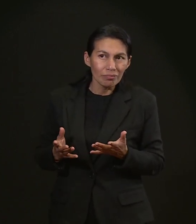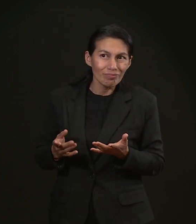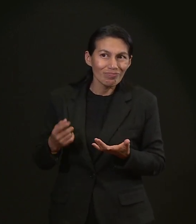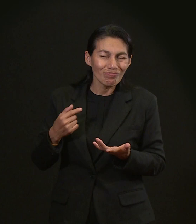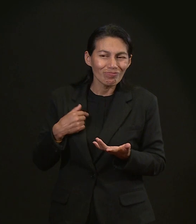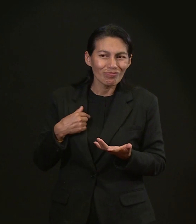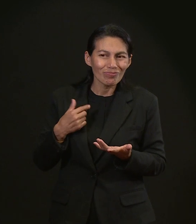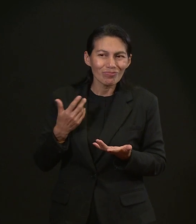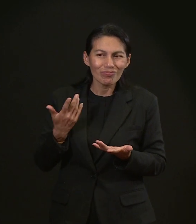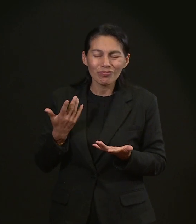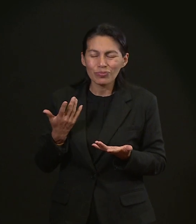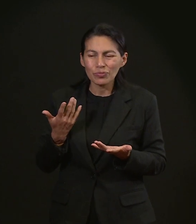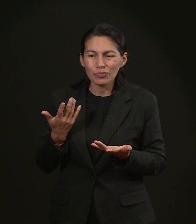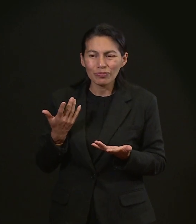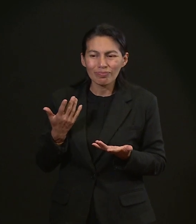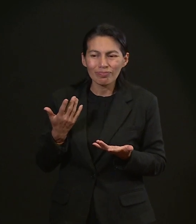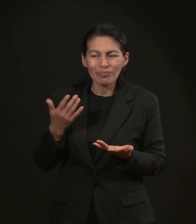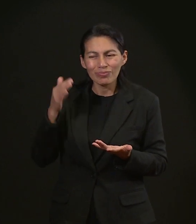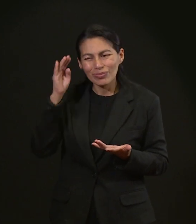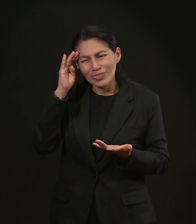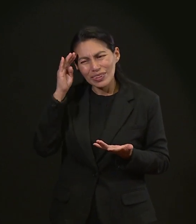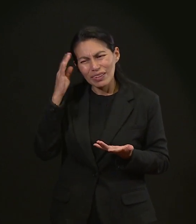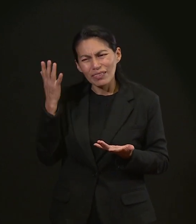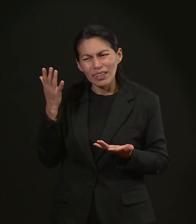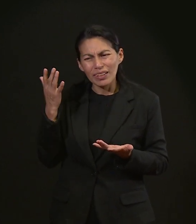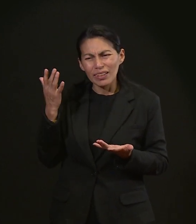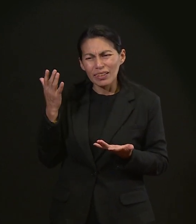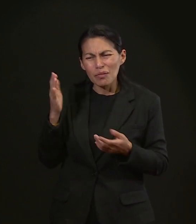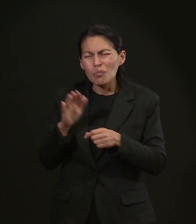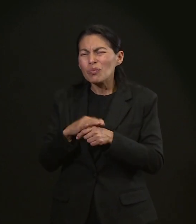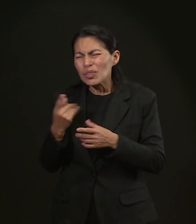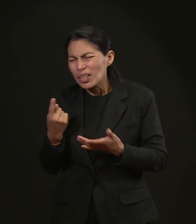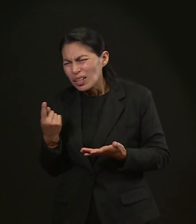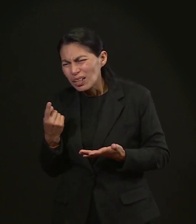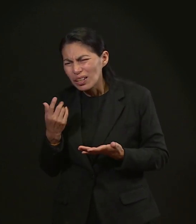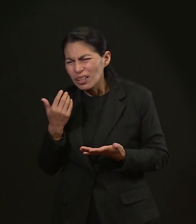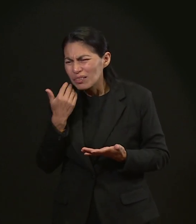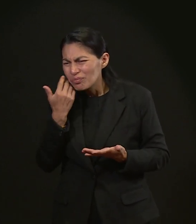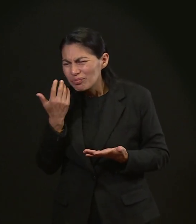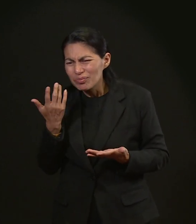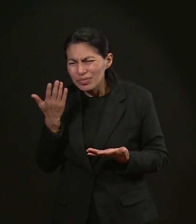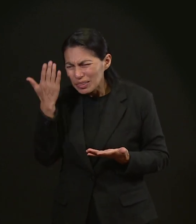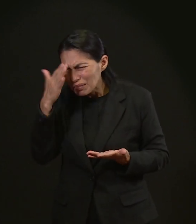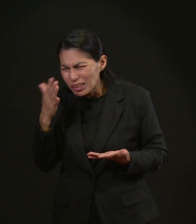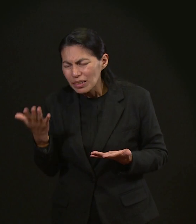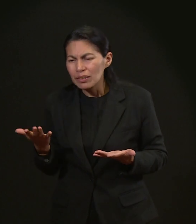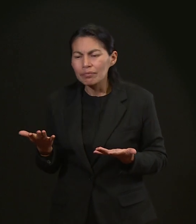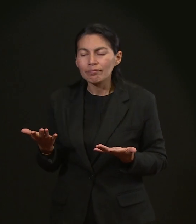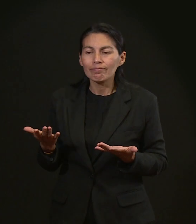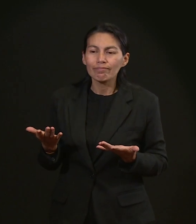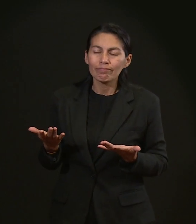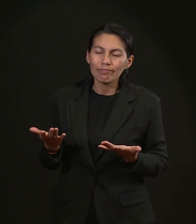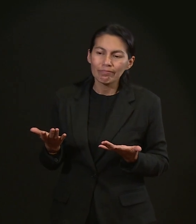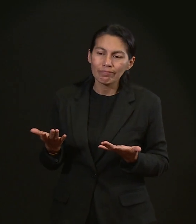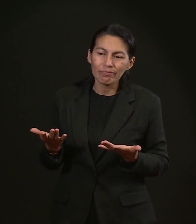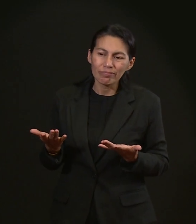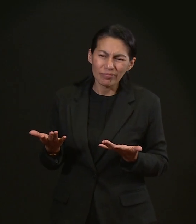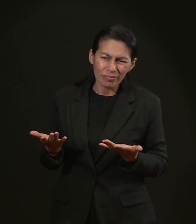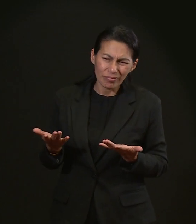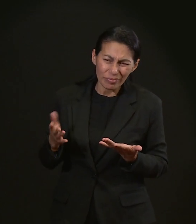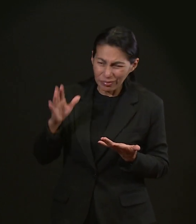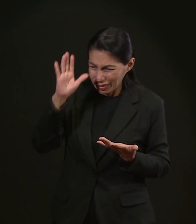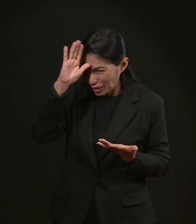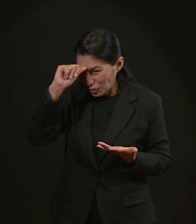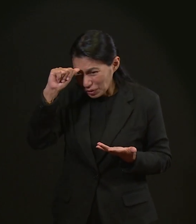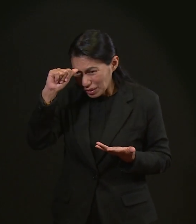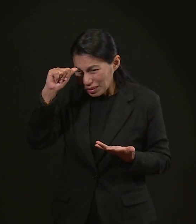como que yo quería saber como que yo quería saber por qué entonces sabía